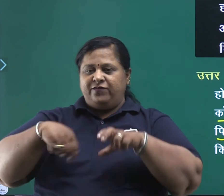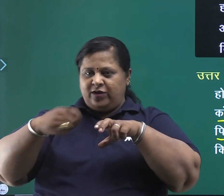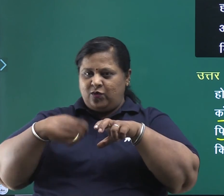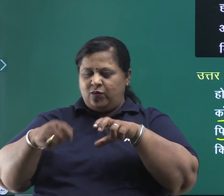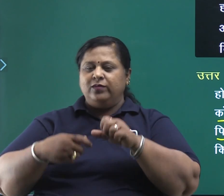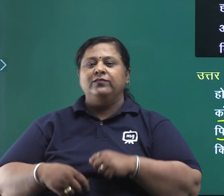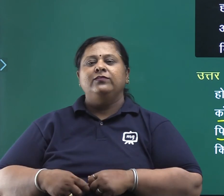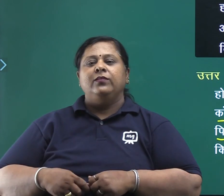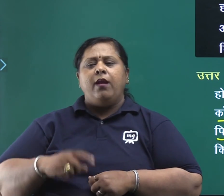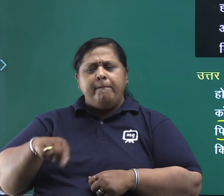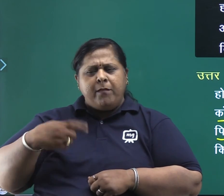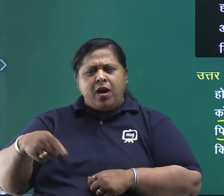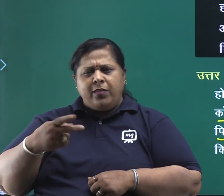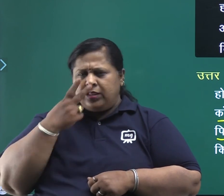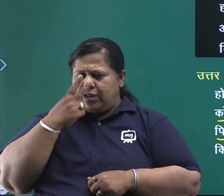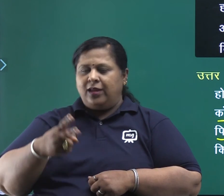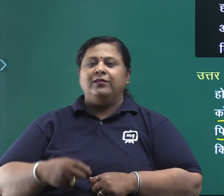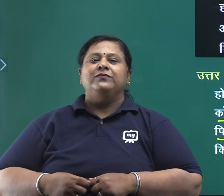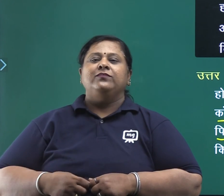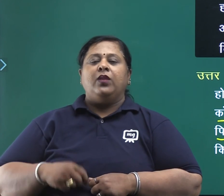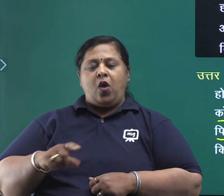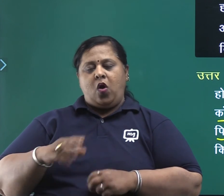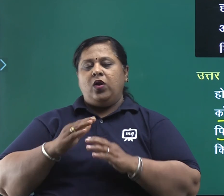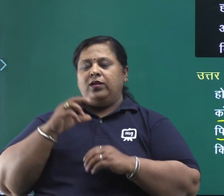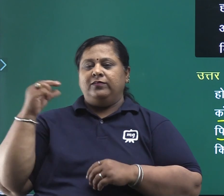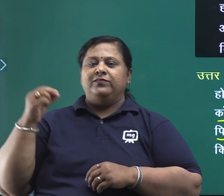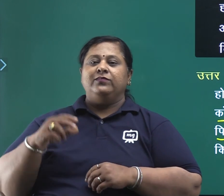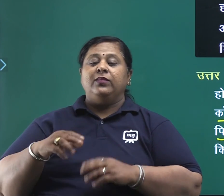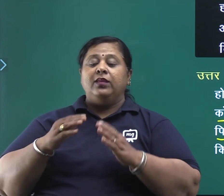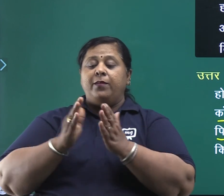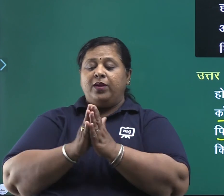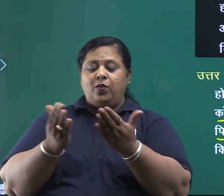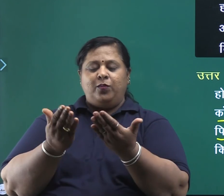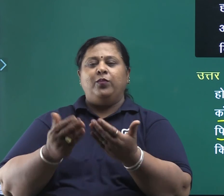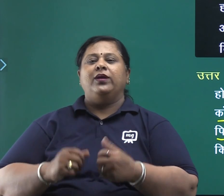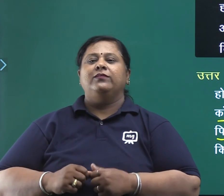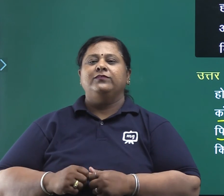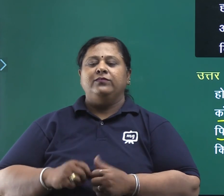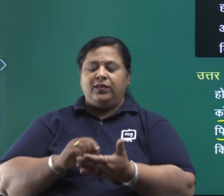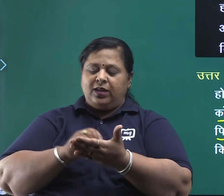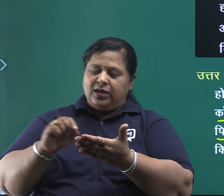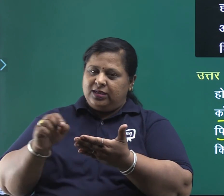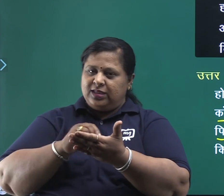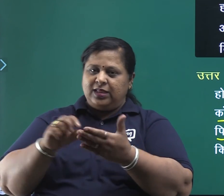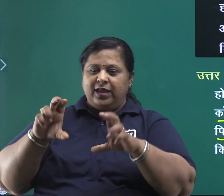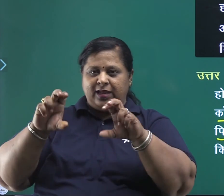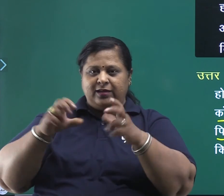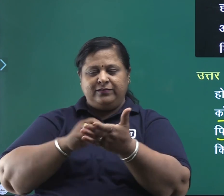को बार बार देखें और अपनी नोटबुक में इस अध्याय